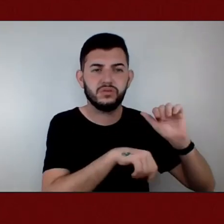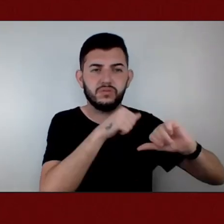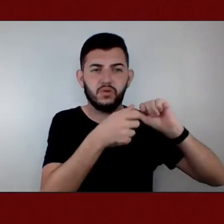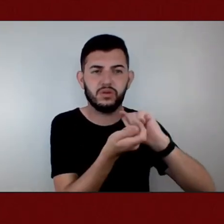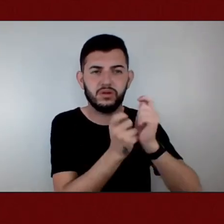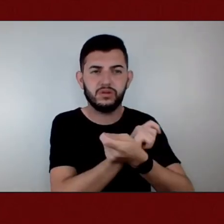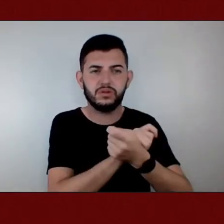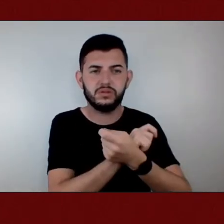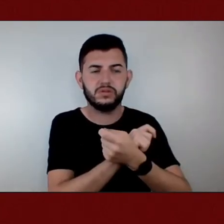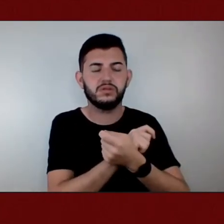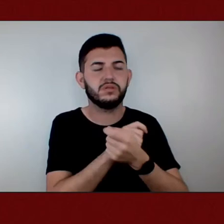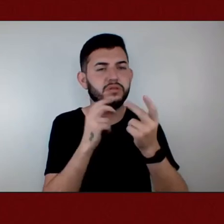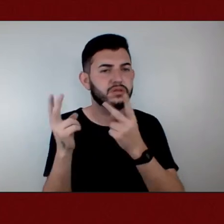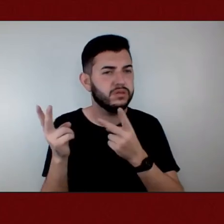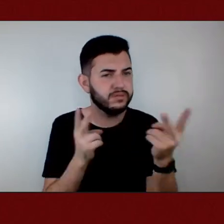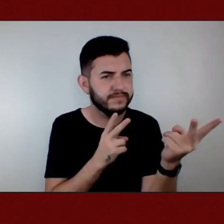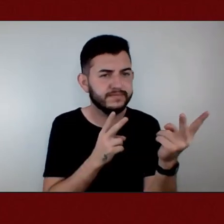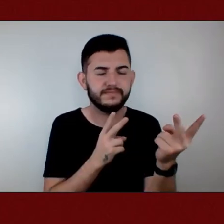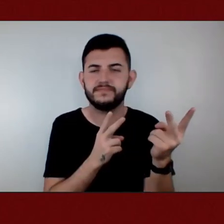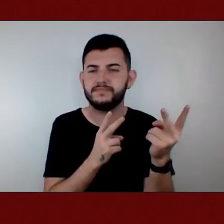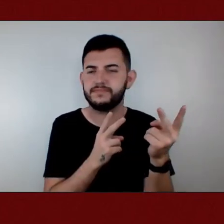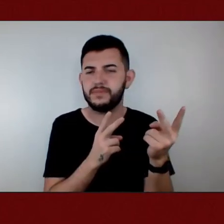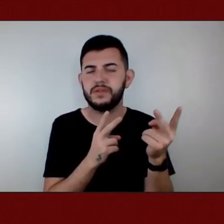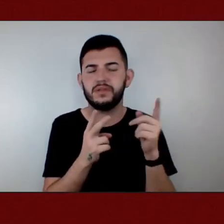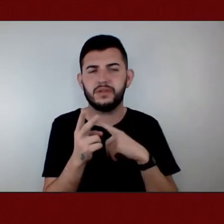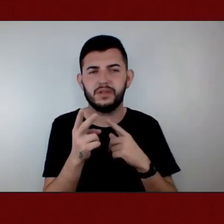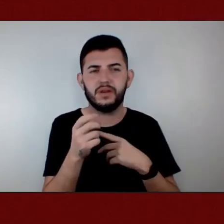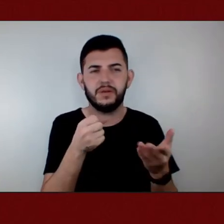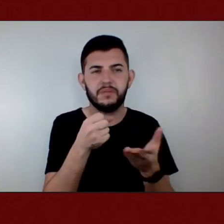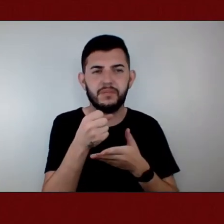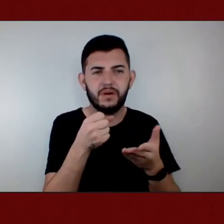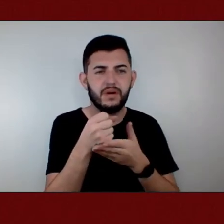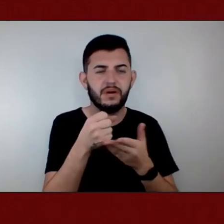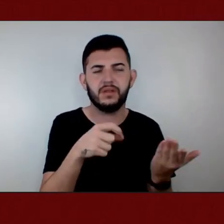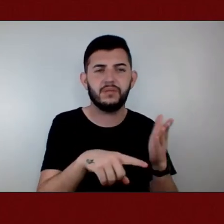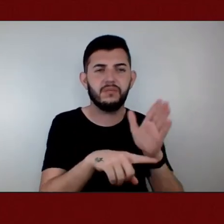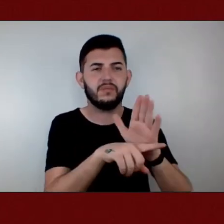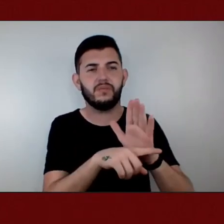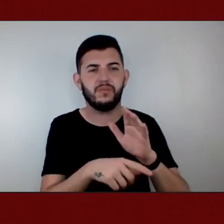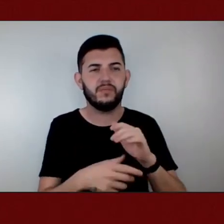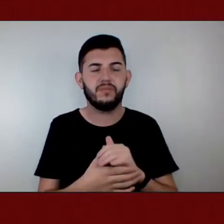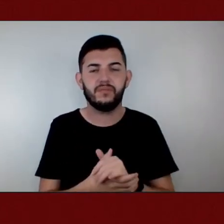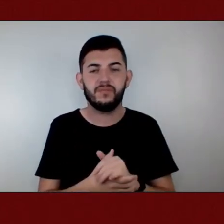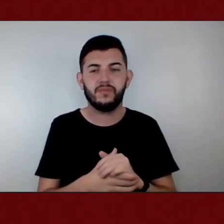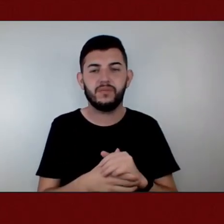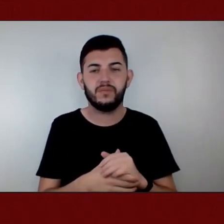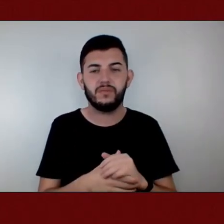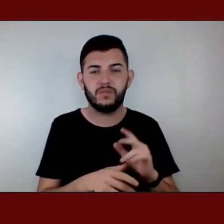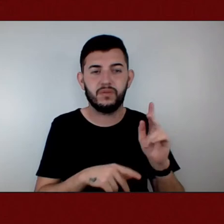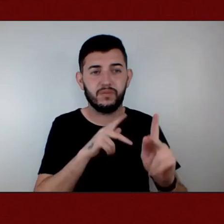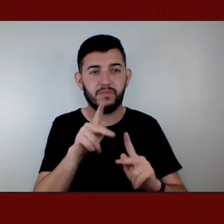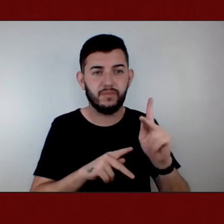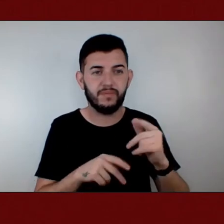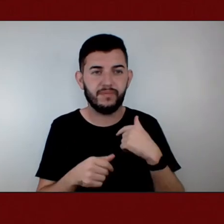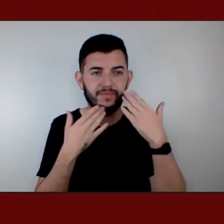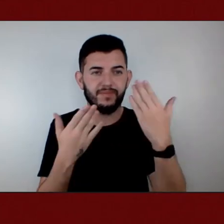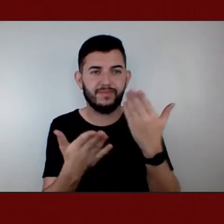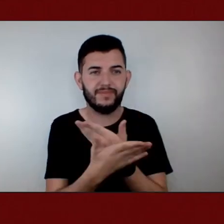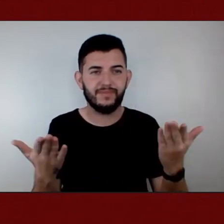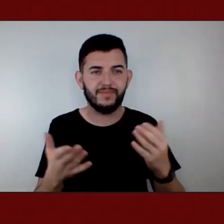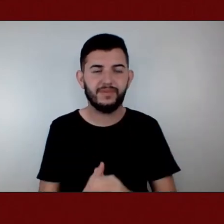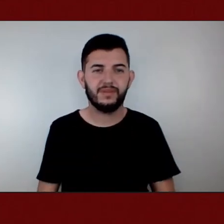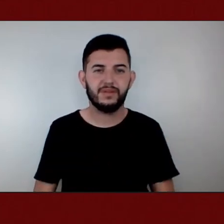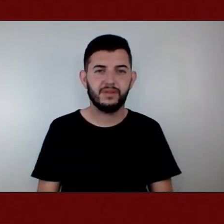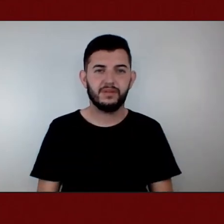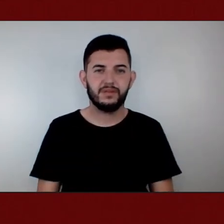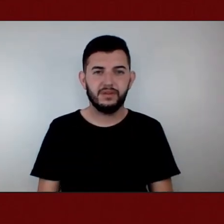estejam fortemente respaldados pelos povos. Muito obrigada. Nós que agradecemos, professor